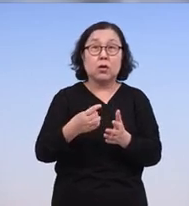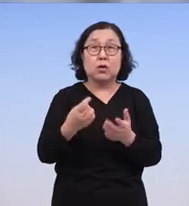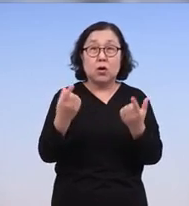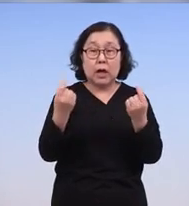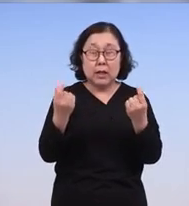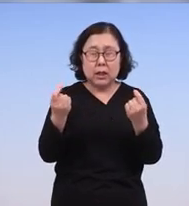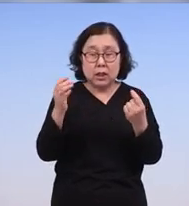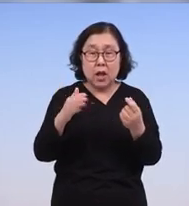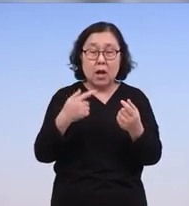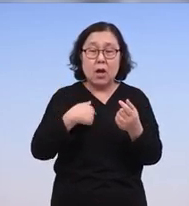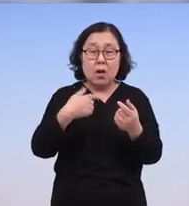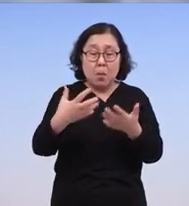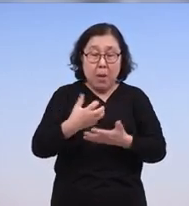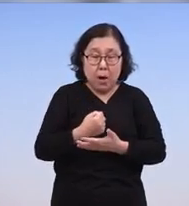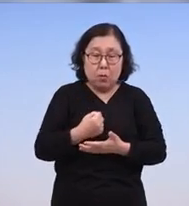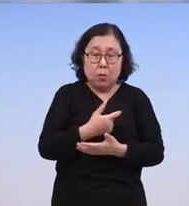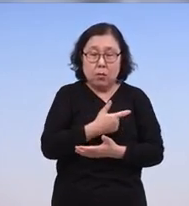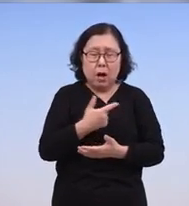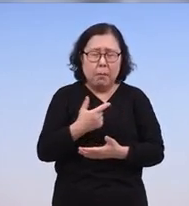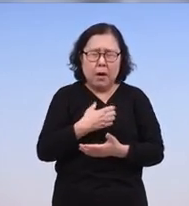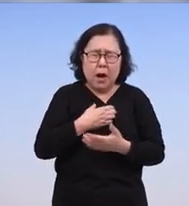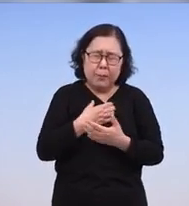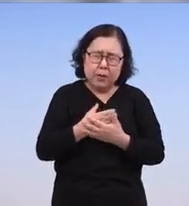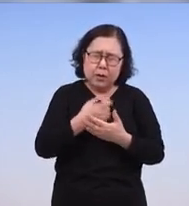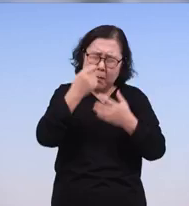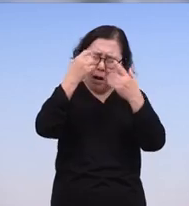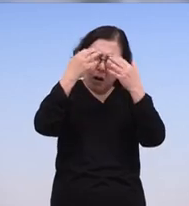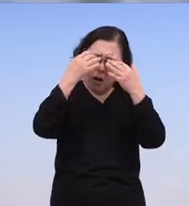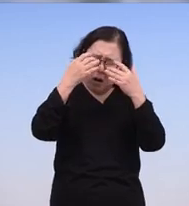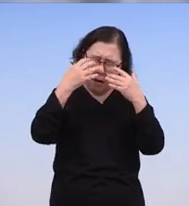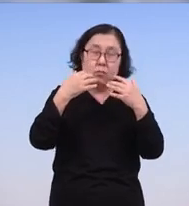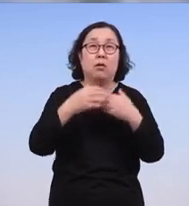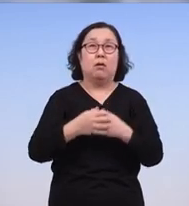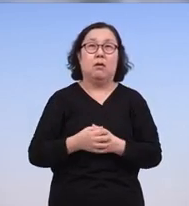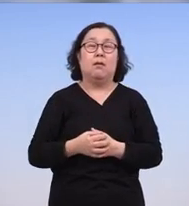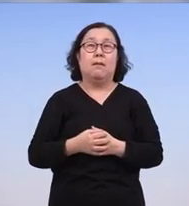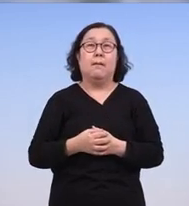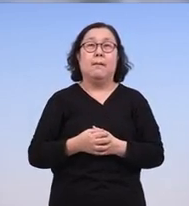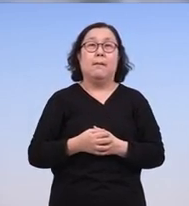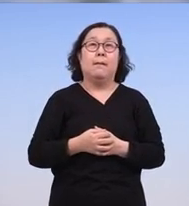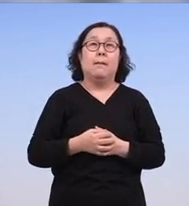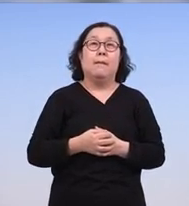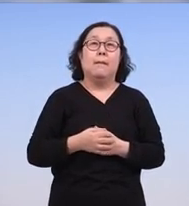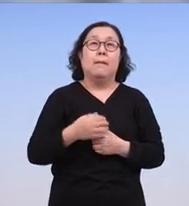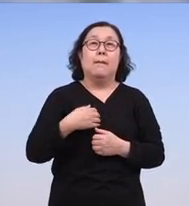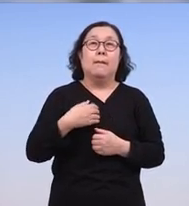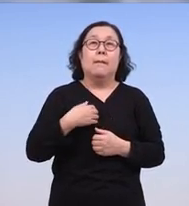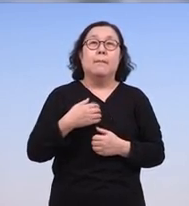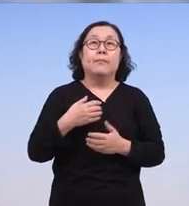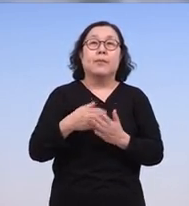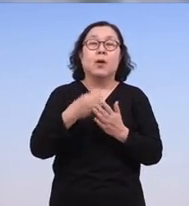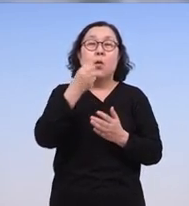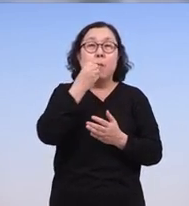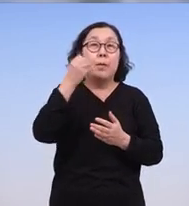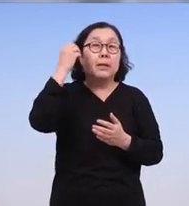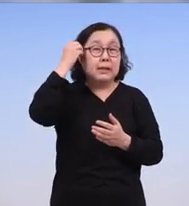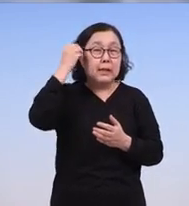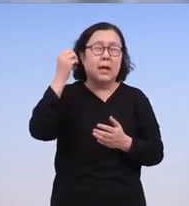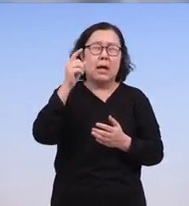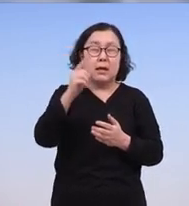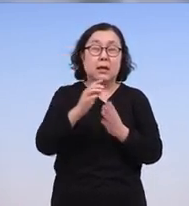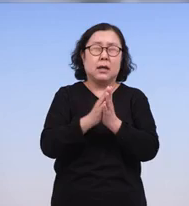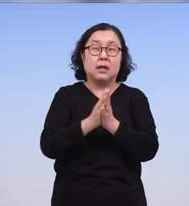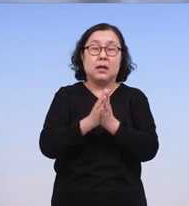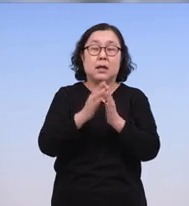펑펑 운다는 거예요. 이게 참 마음에 굉장히 의미 있게 다가왔는데요, 우리 게시판에 바로